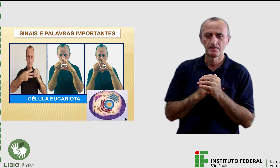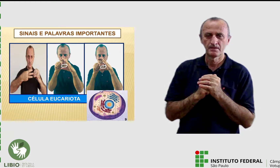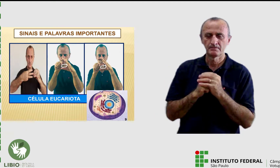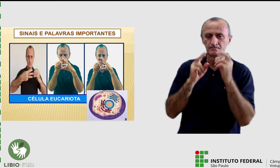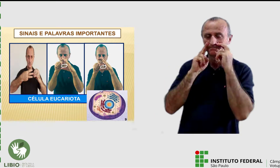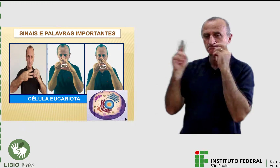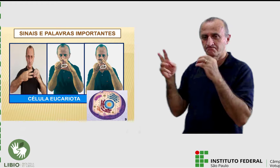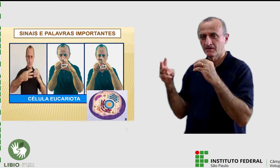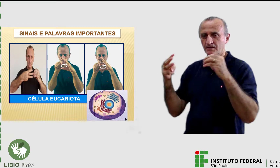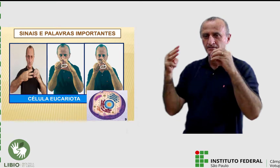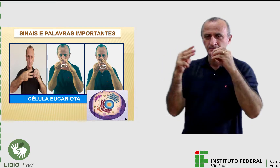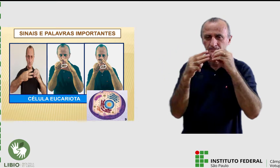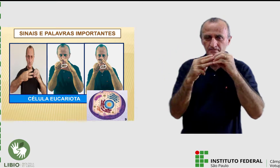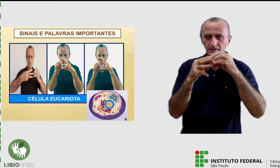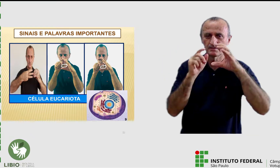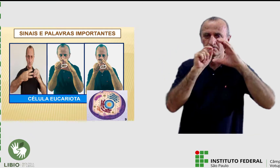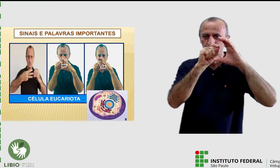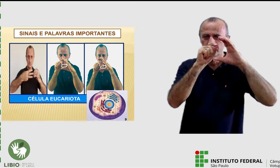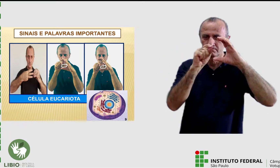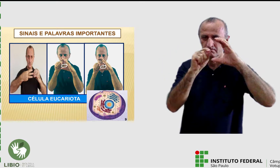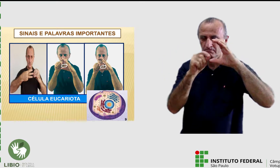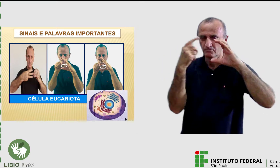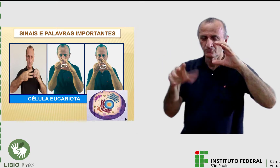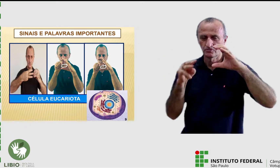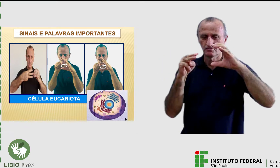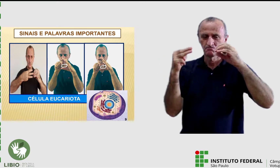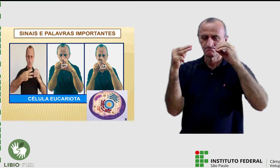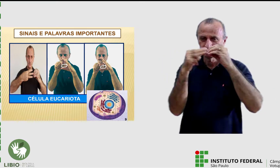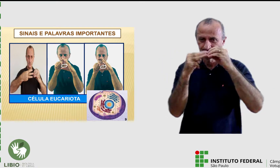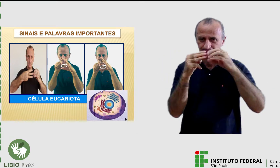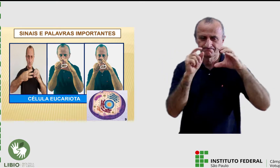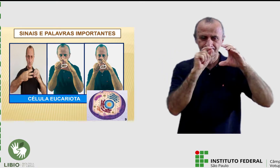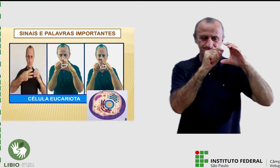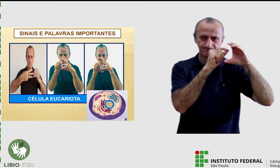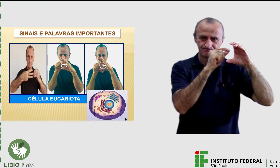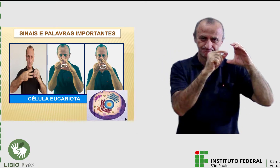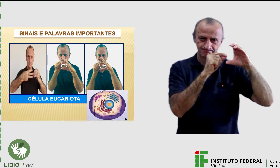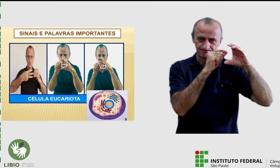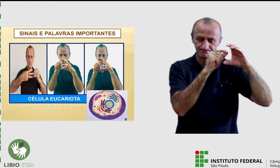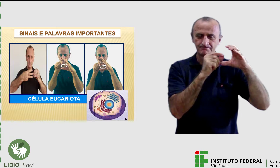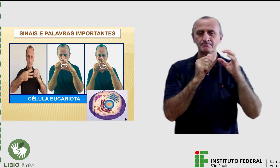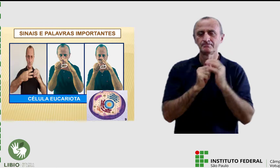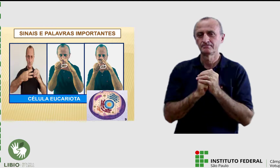Veja aqui, célula eucariota. Novamente, célula eucariota.